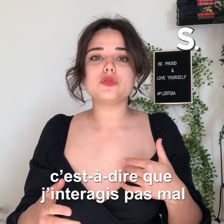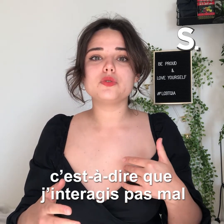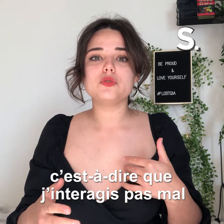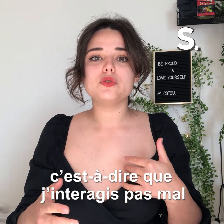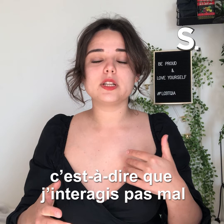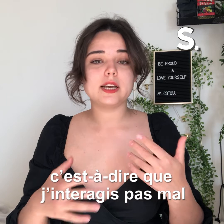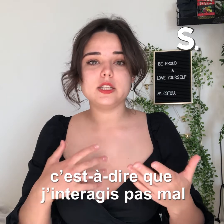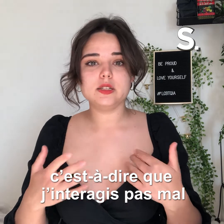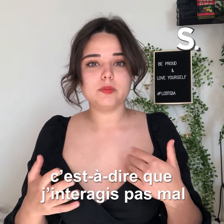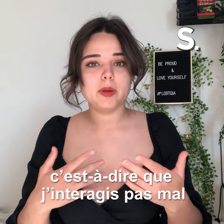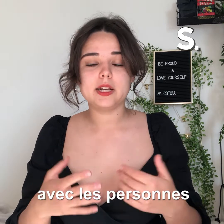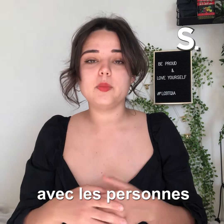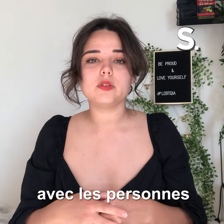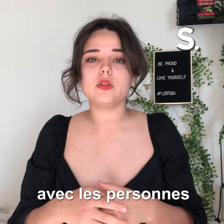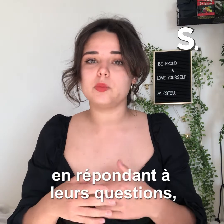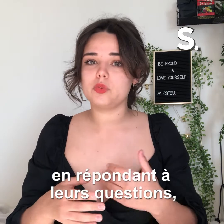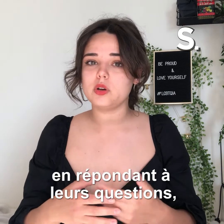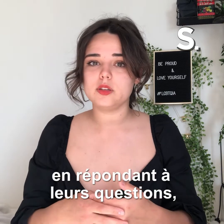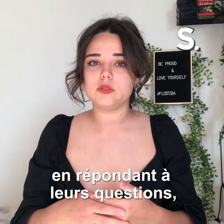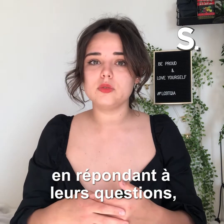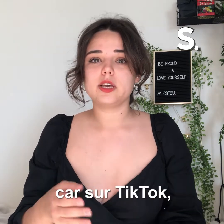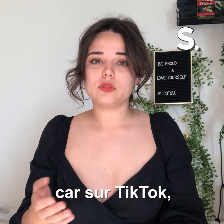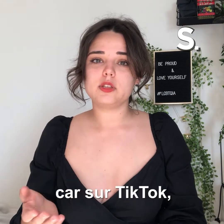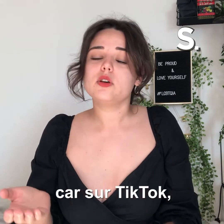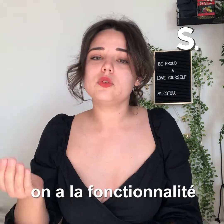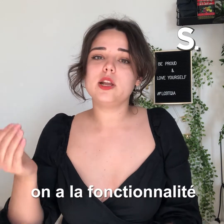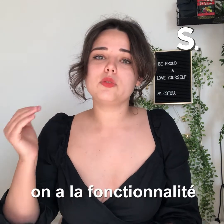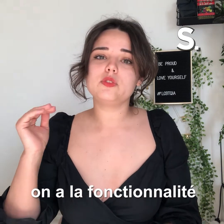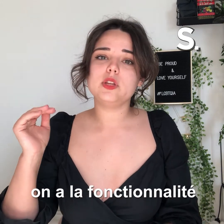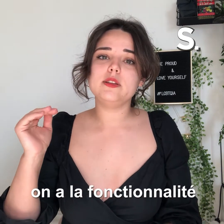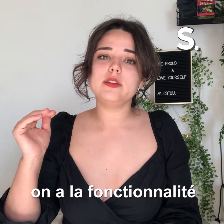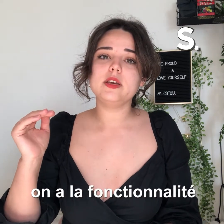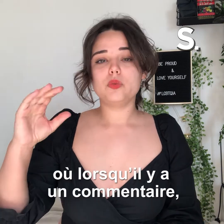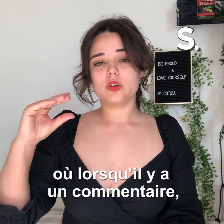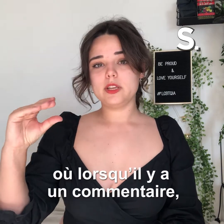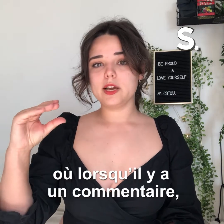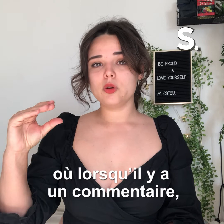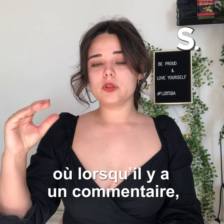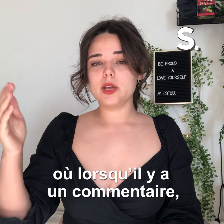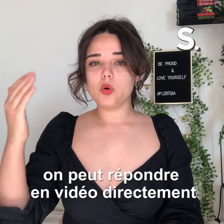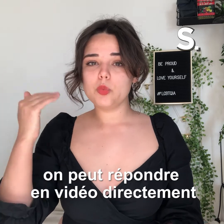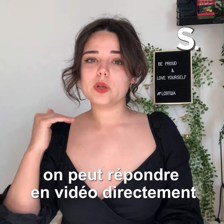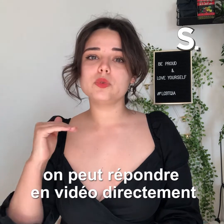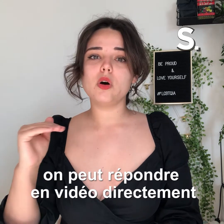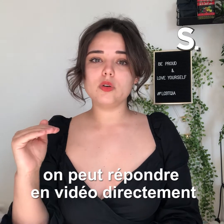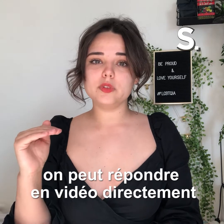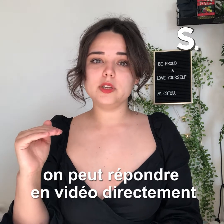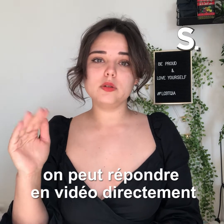'interagis pas mal avec les personnes en répondant à leurs questions, car sur TikTok on a la fonctionnalité, où lorsqu'il y un commentaire on peut répondre en vidéo